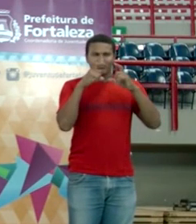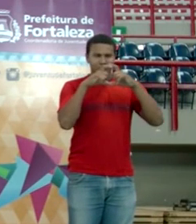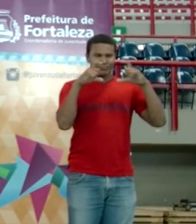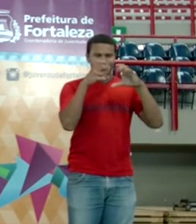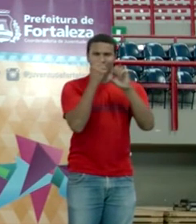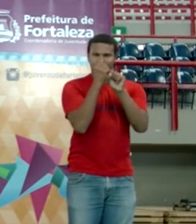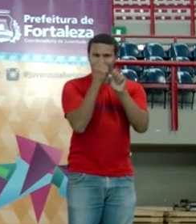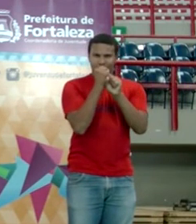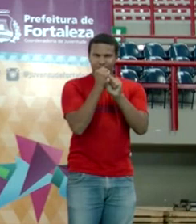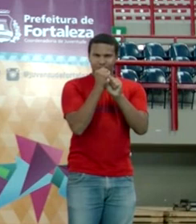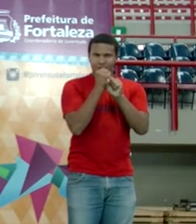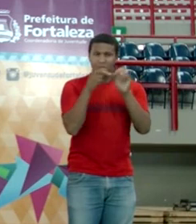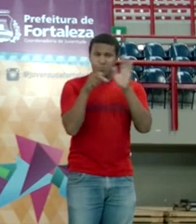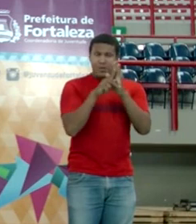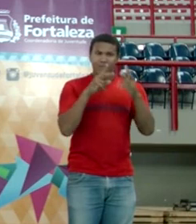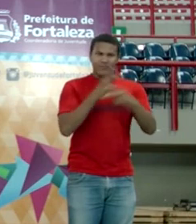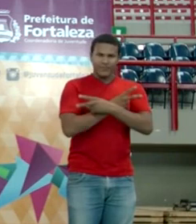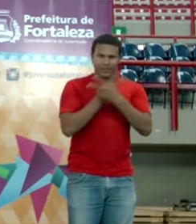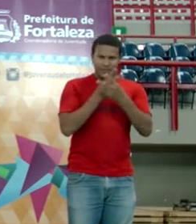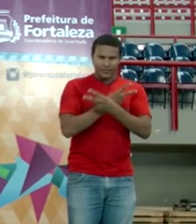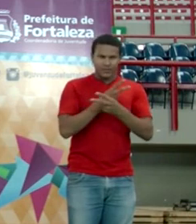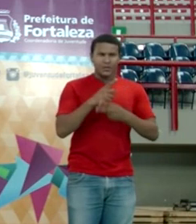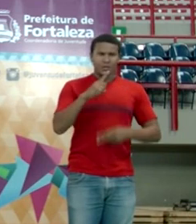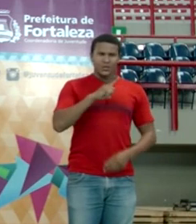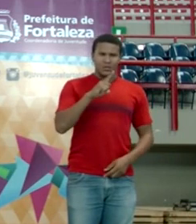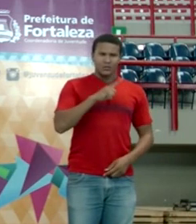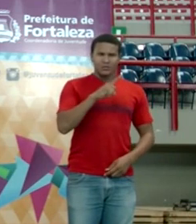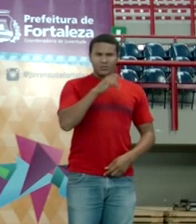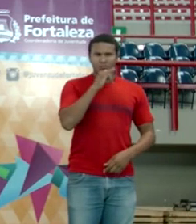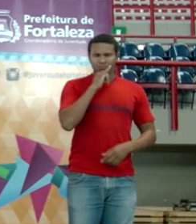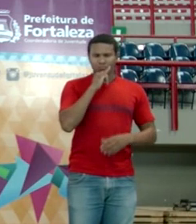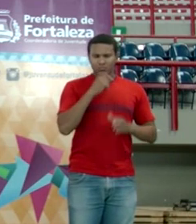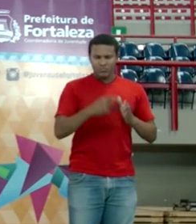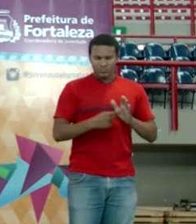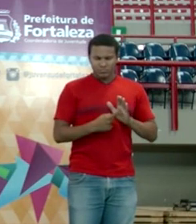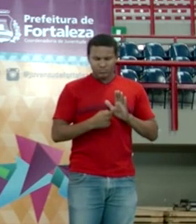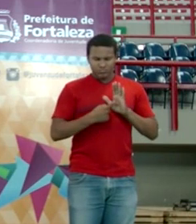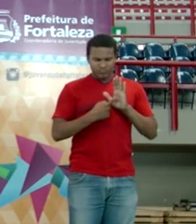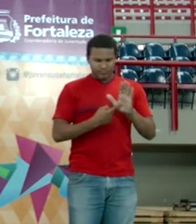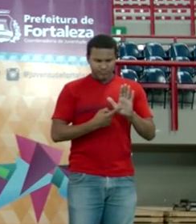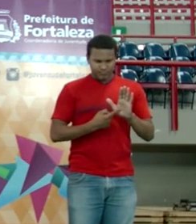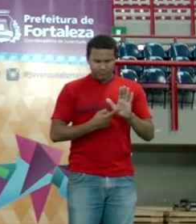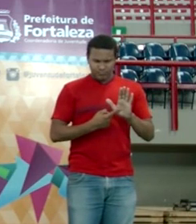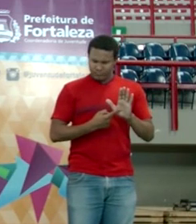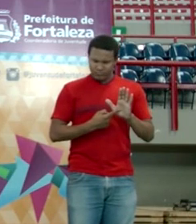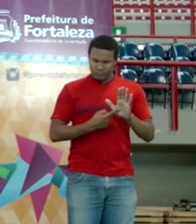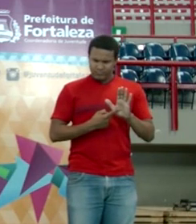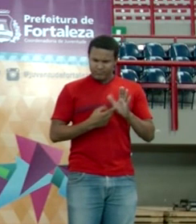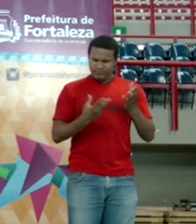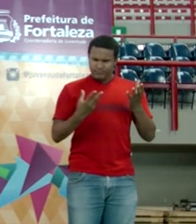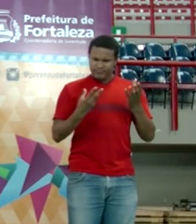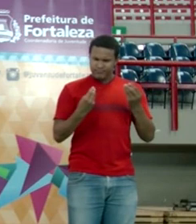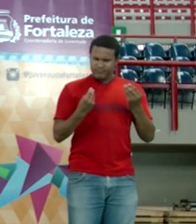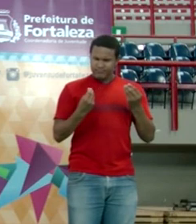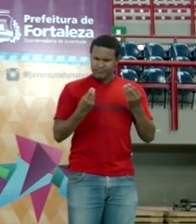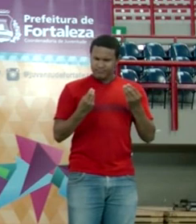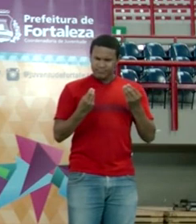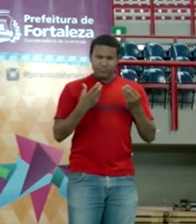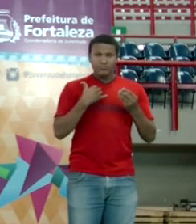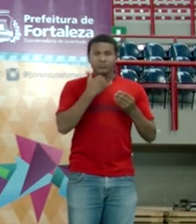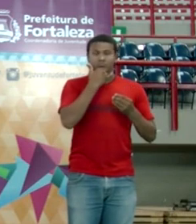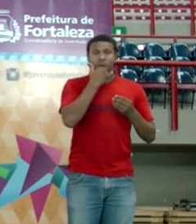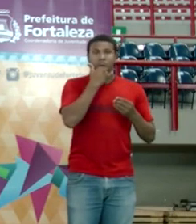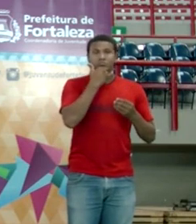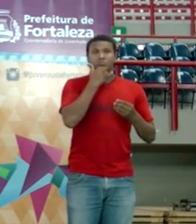dos ventos e exemplificando a água em razão do vento, meu Deus. É porque